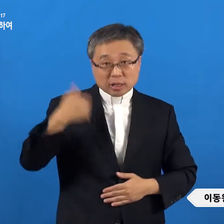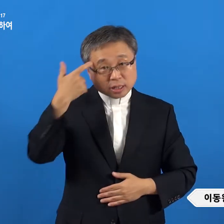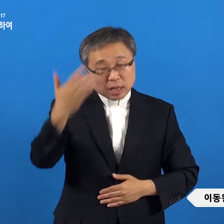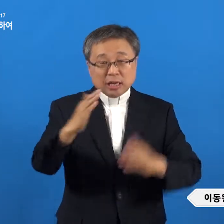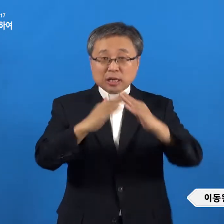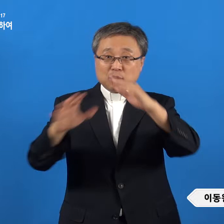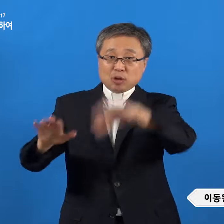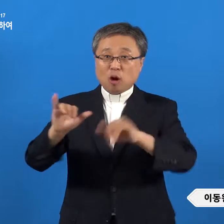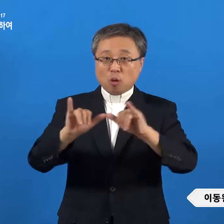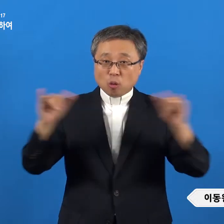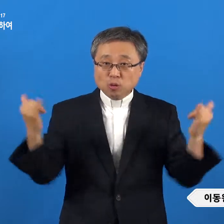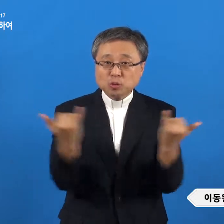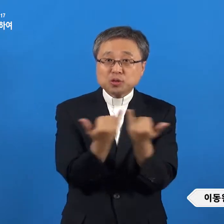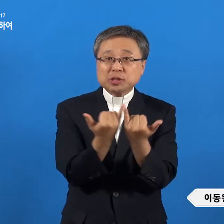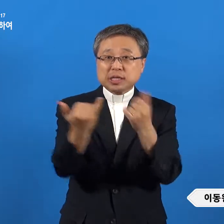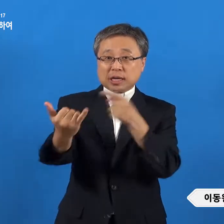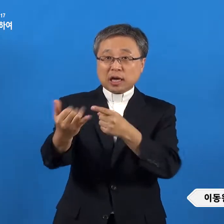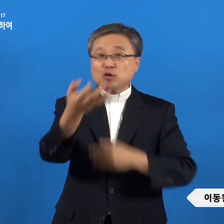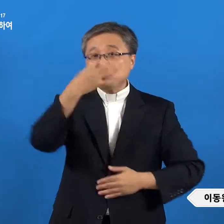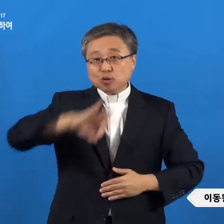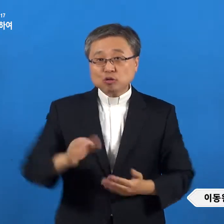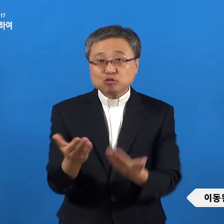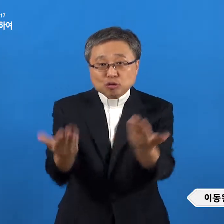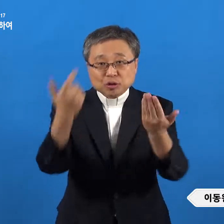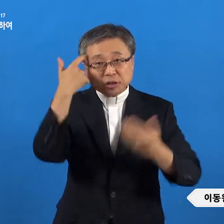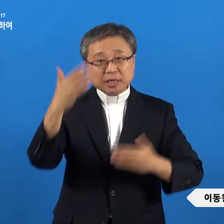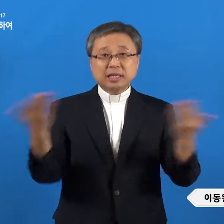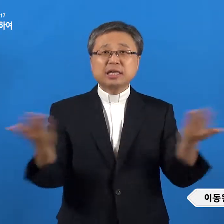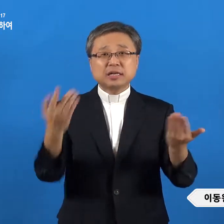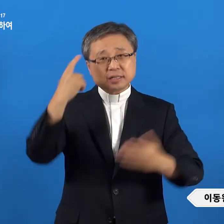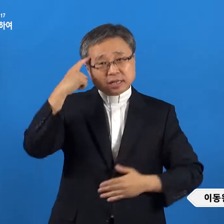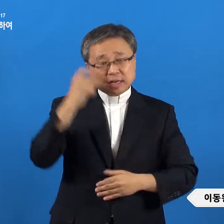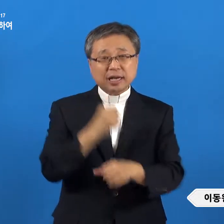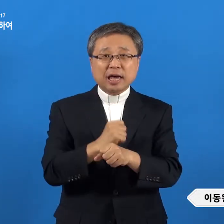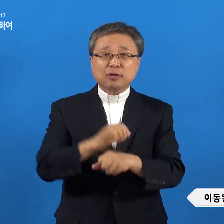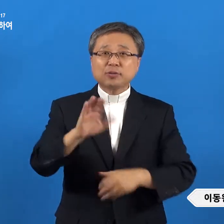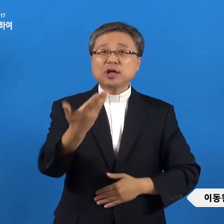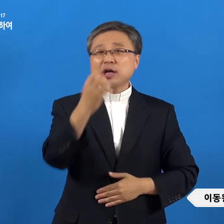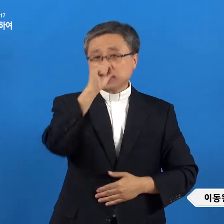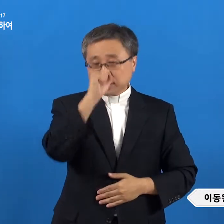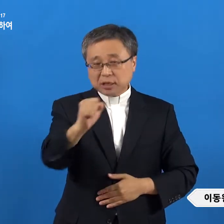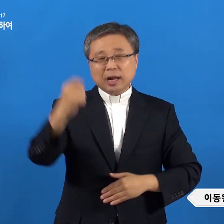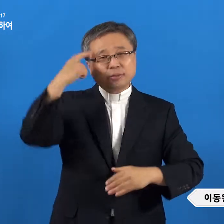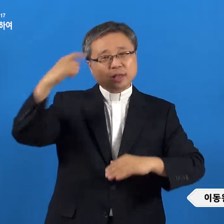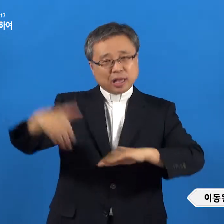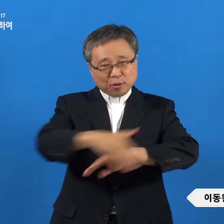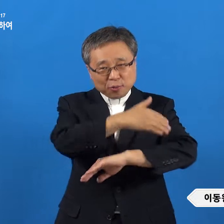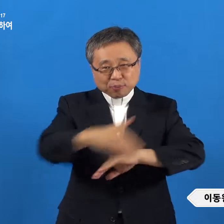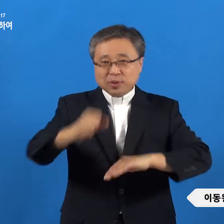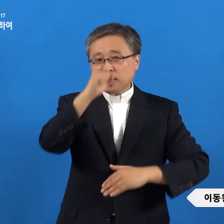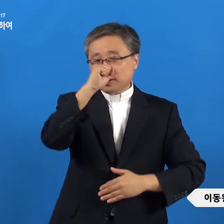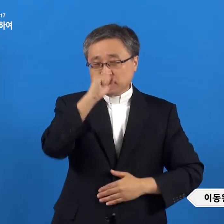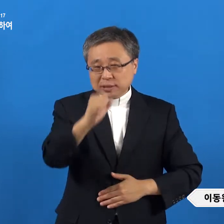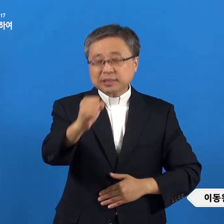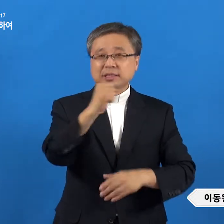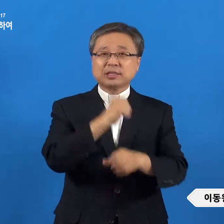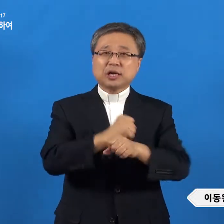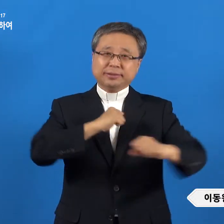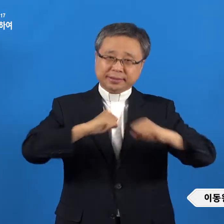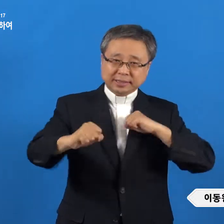공동체에 유익을 끼치는 것일까? 이것을 고려해야 합니다. 선한 계획, 선한 실천